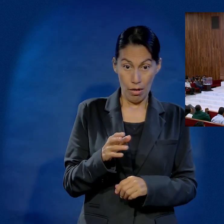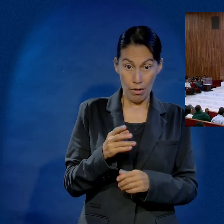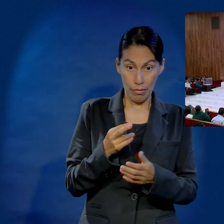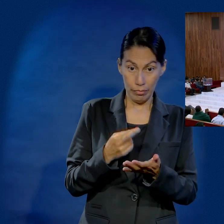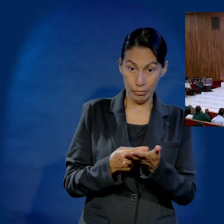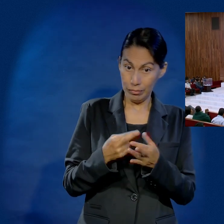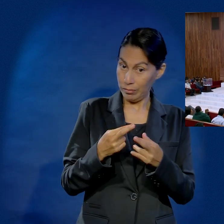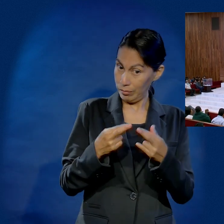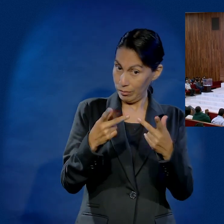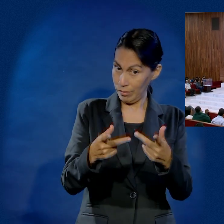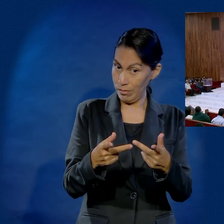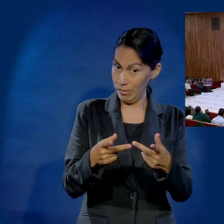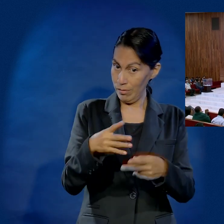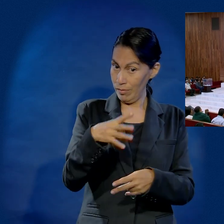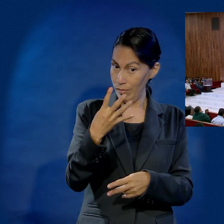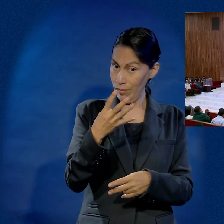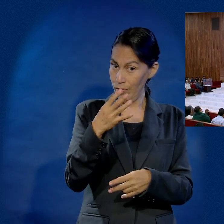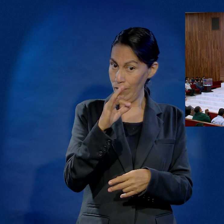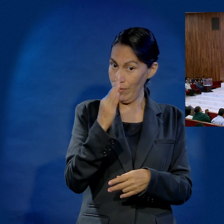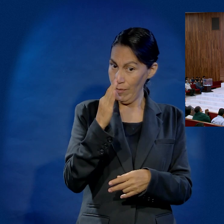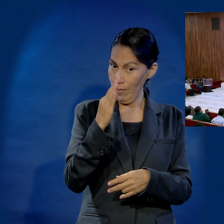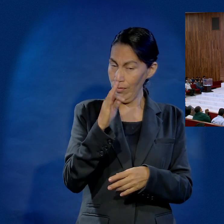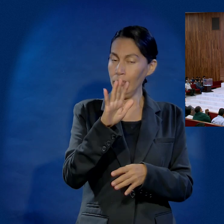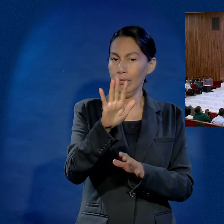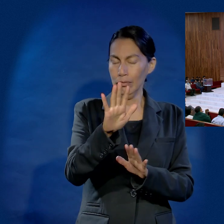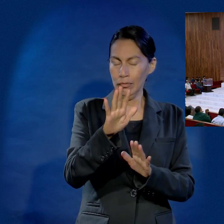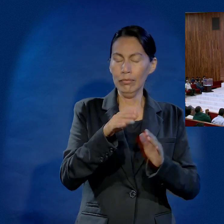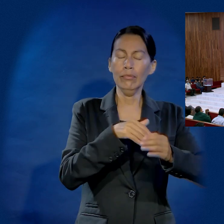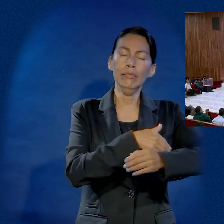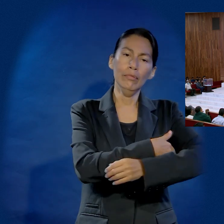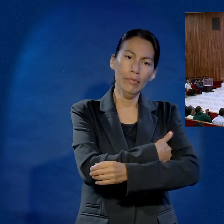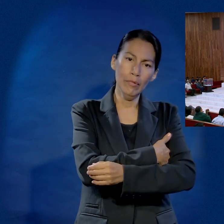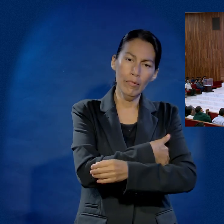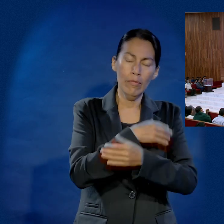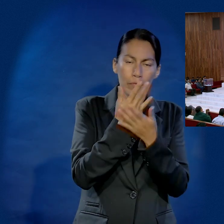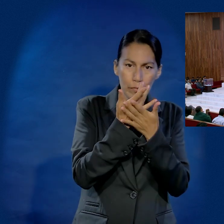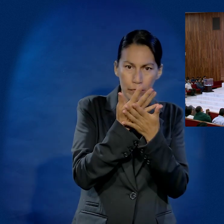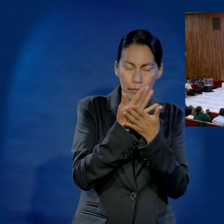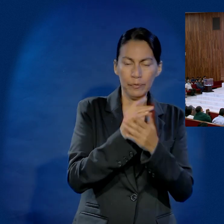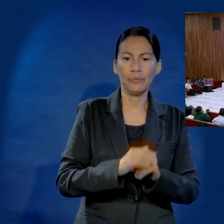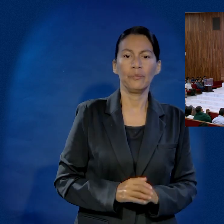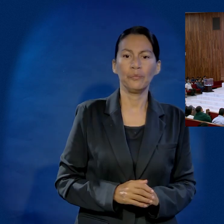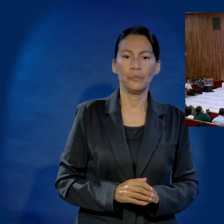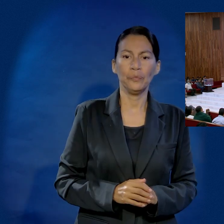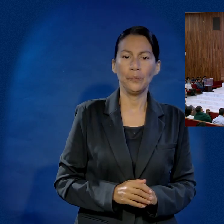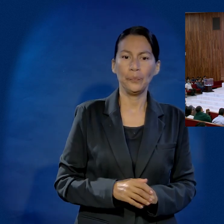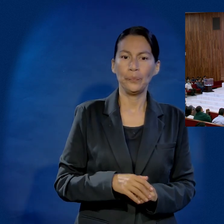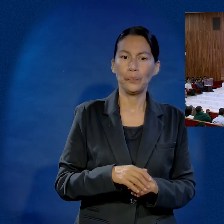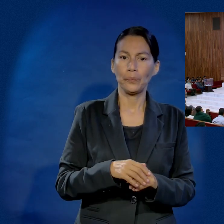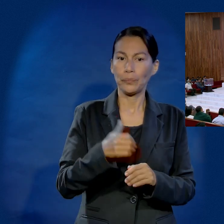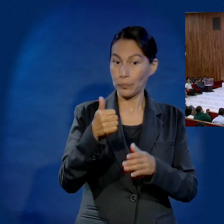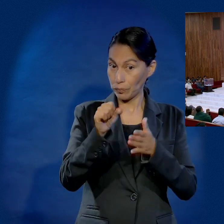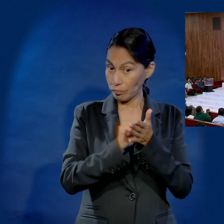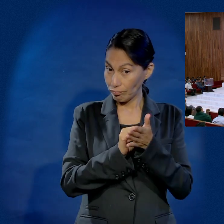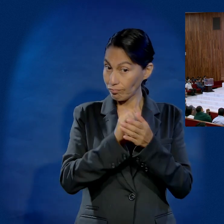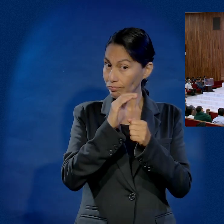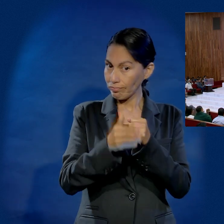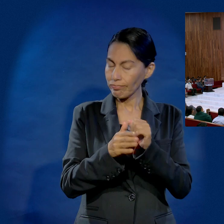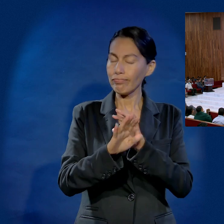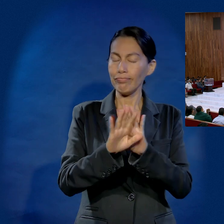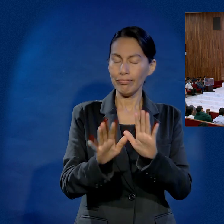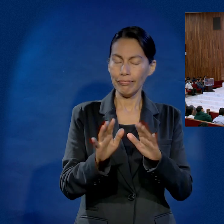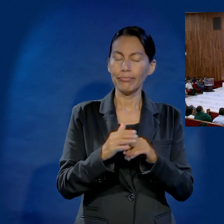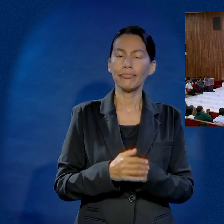Así que si ya compraste el regalo del 14 de febrero, guárdalo, guárdalo. Por lo menos deja que acabe el semestre.